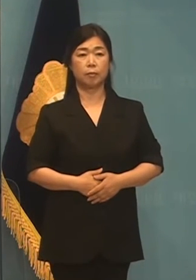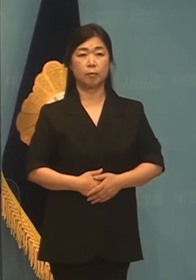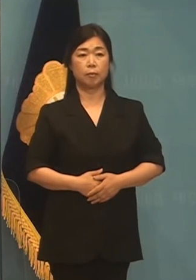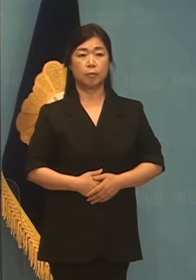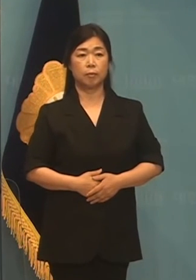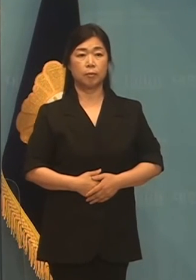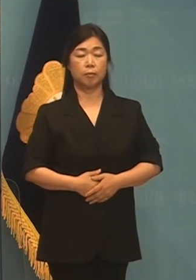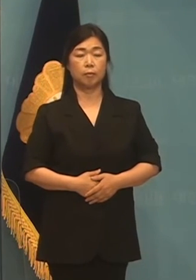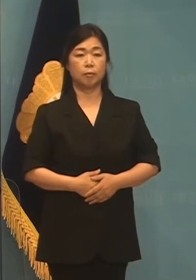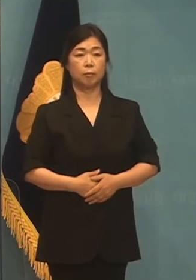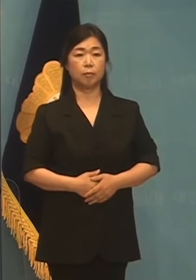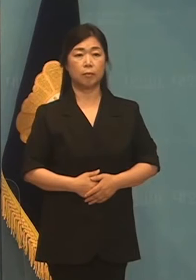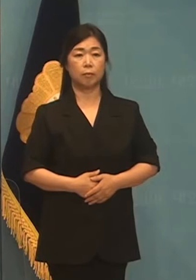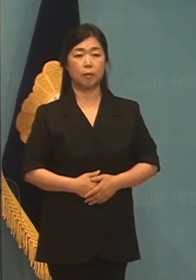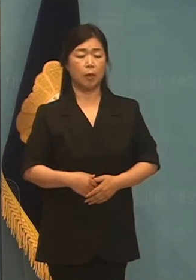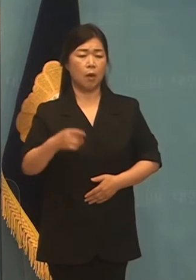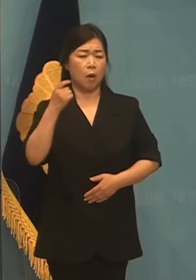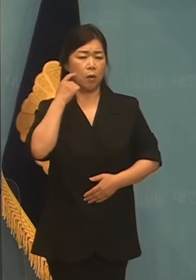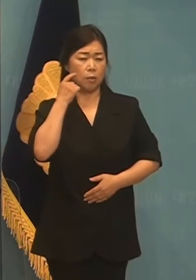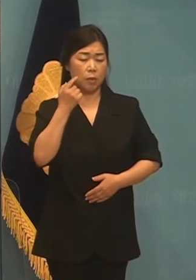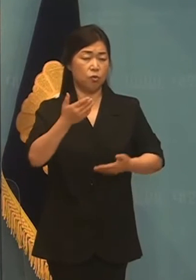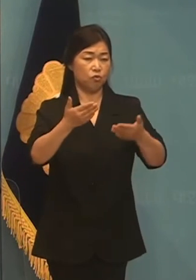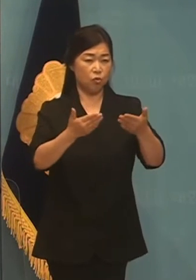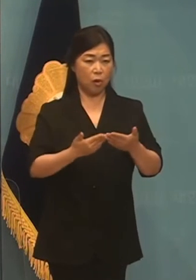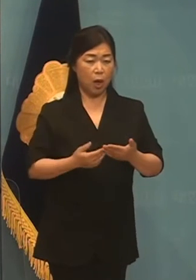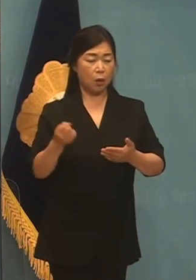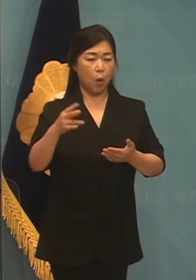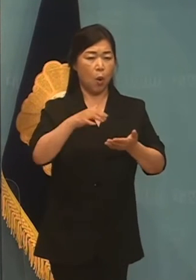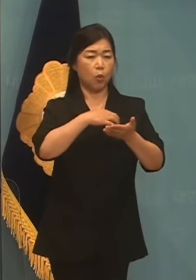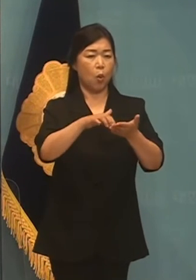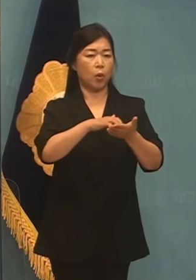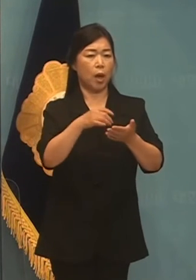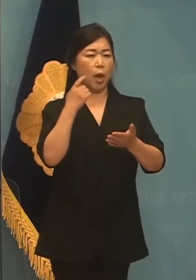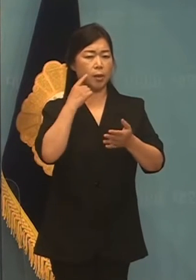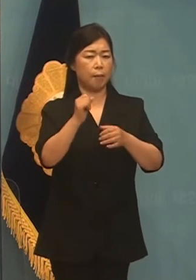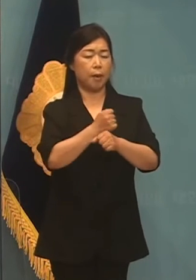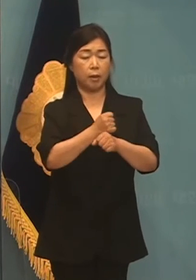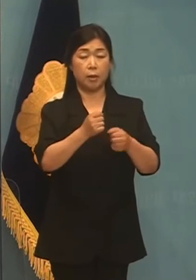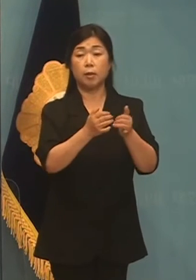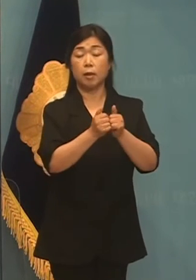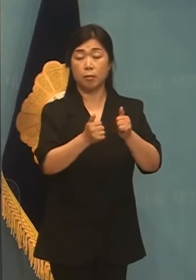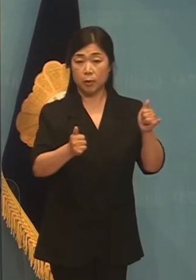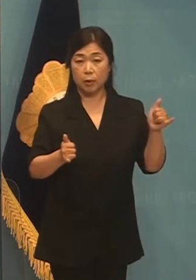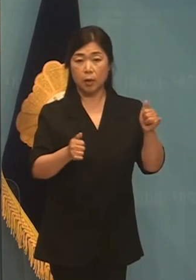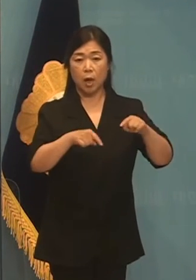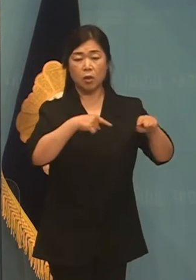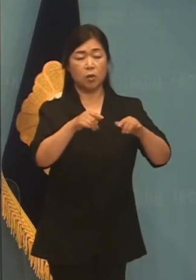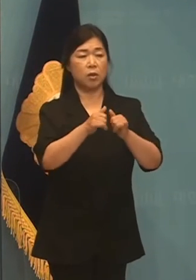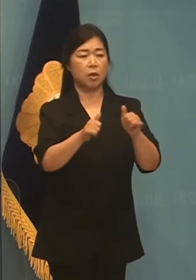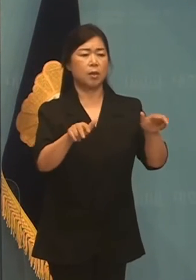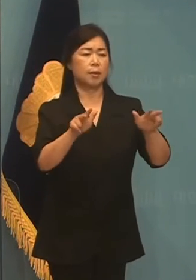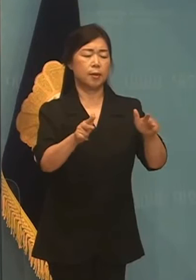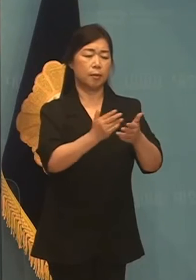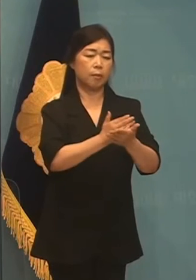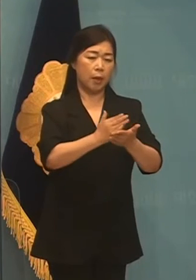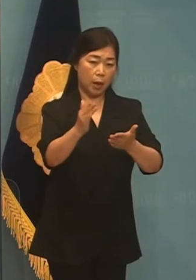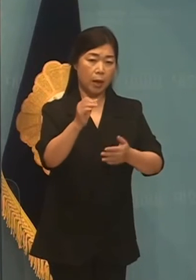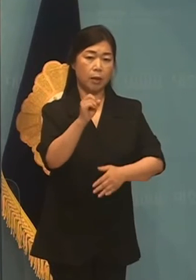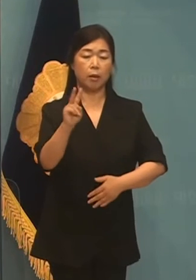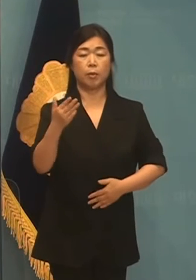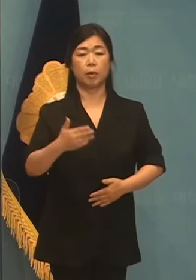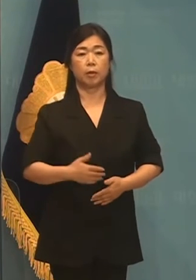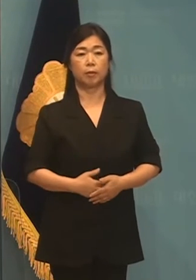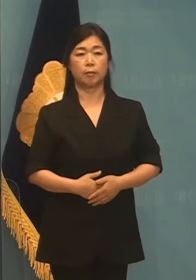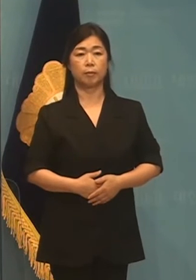있습니다. 거짓말을 하거나 통계를 왜곡하는 정치인은 즉각 퇴출되어야